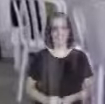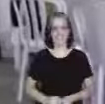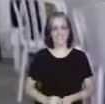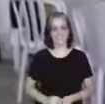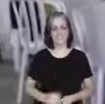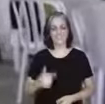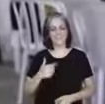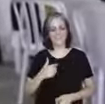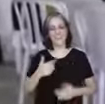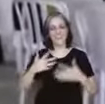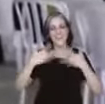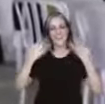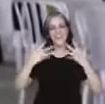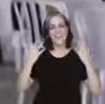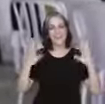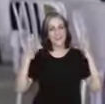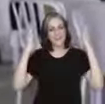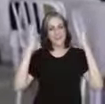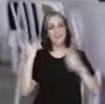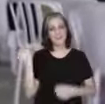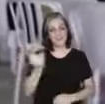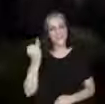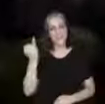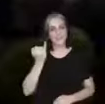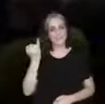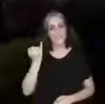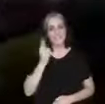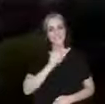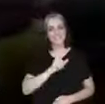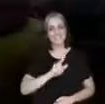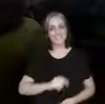Estou comemorando, claro, foi muito importante isso.